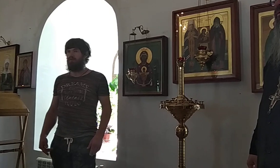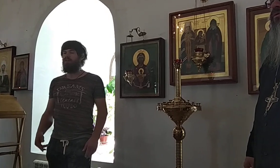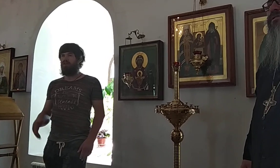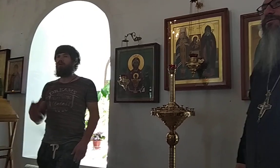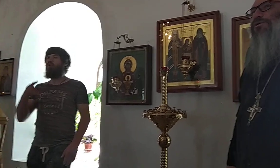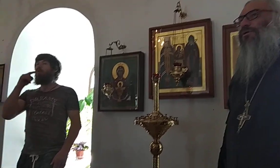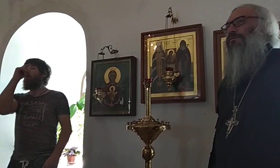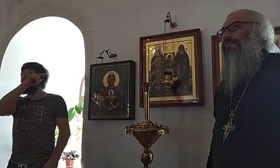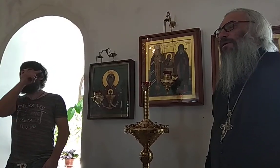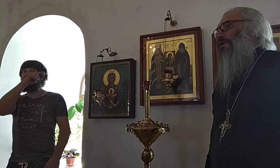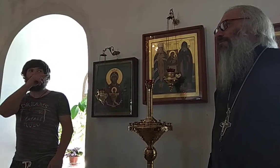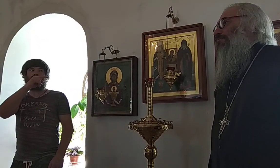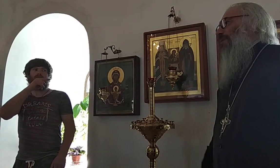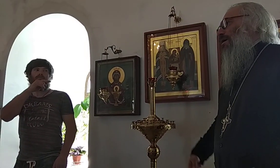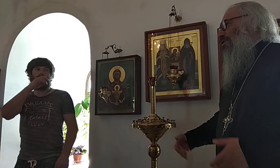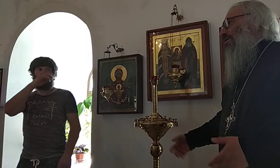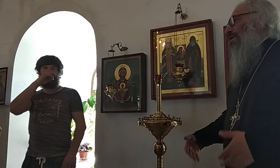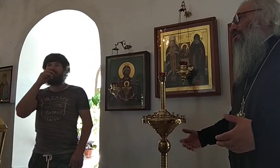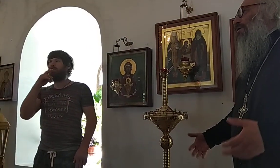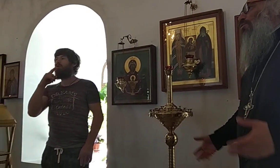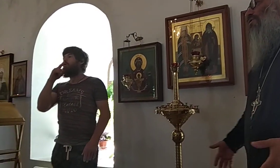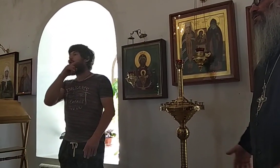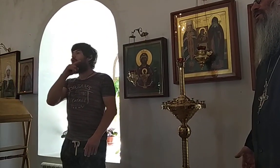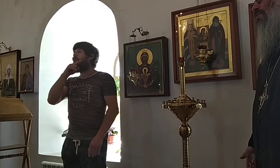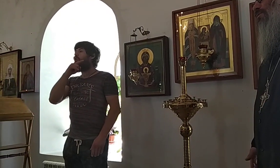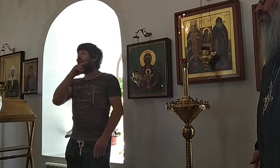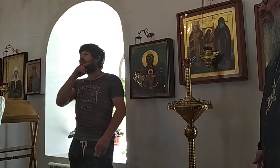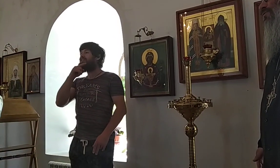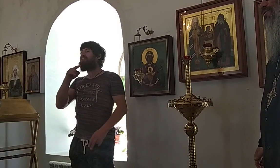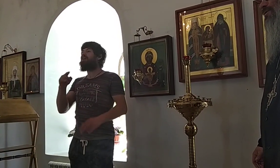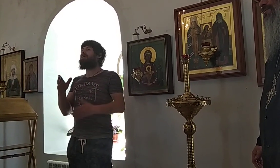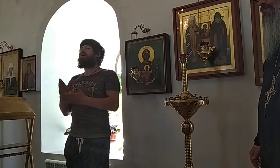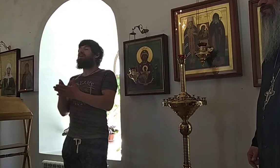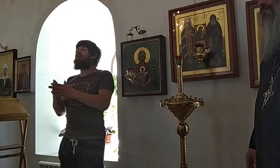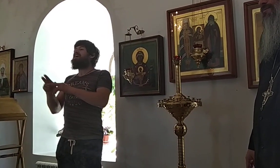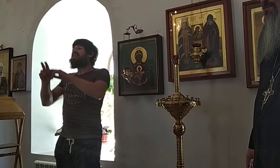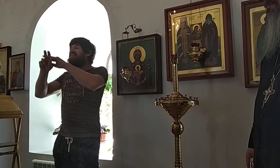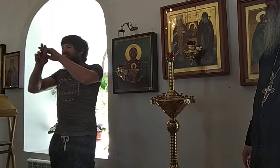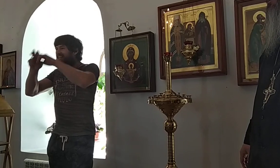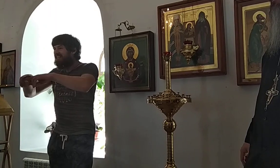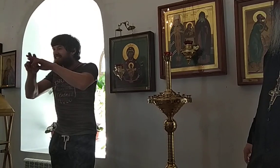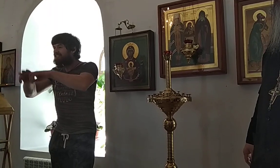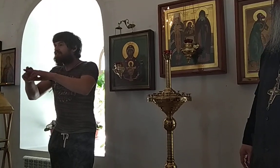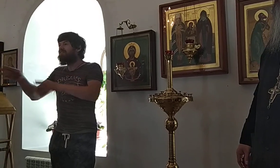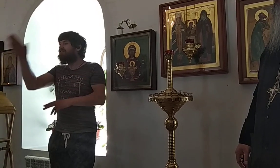Вот. Он совершил окончательное крещение чувашского народа. Чуваши.